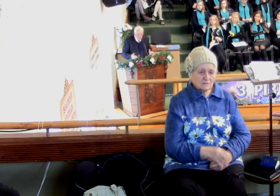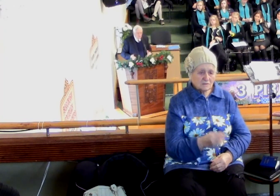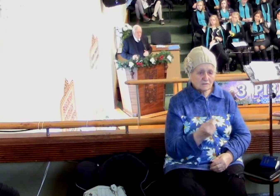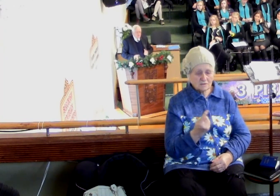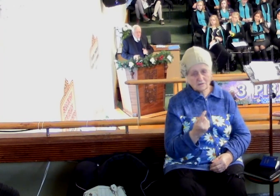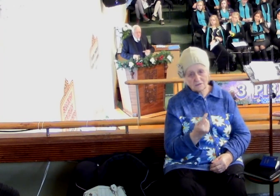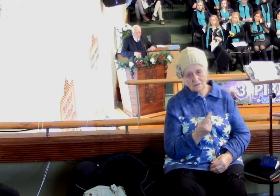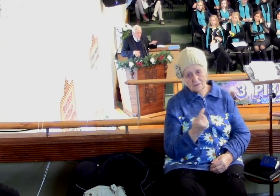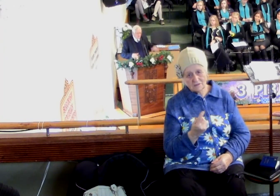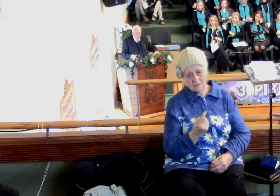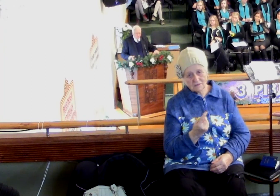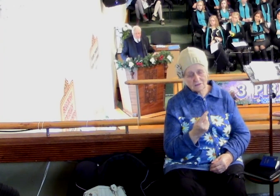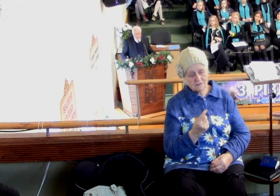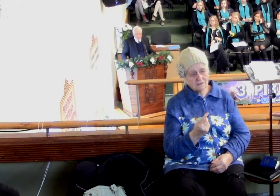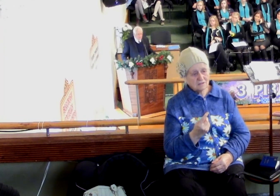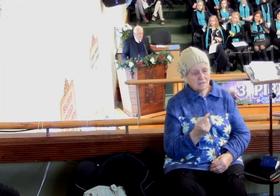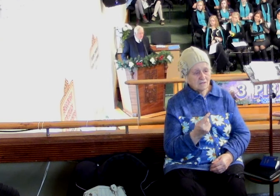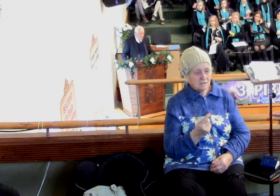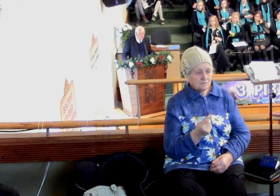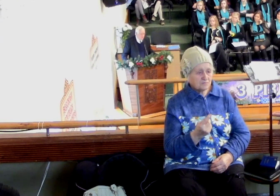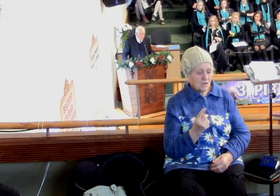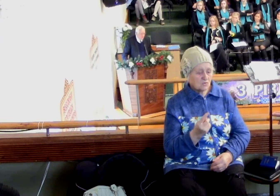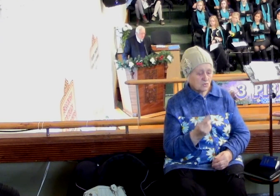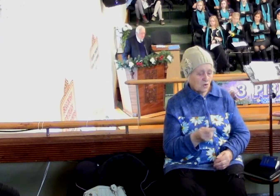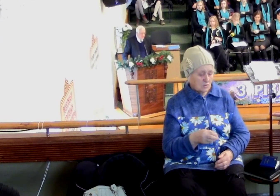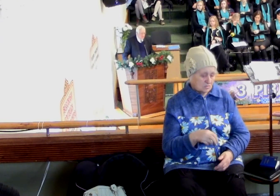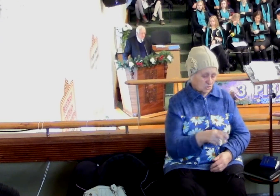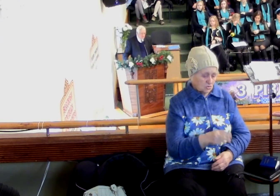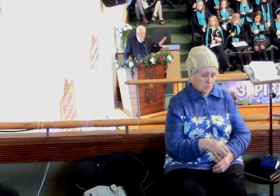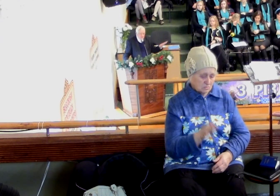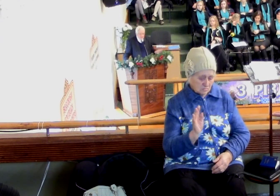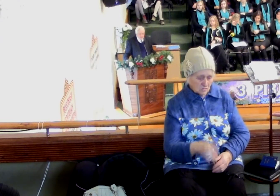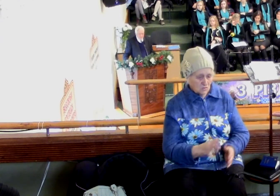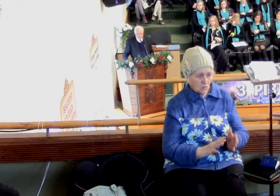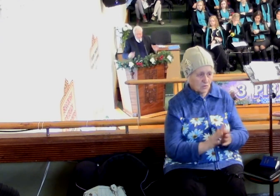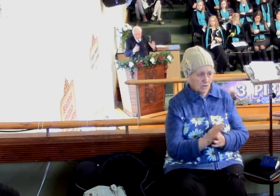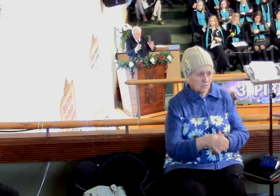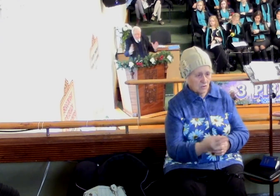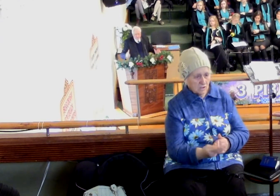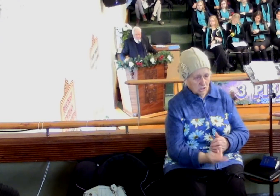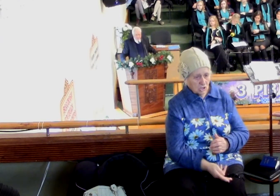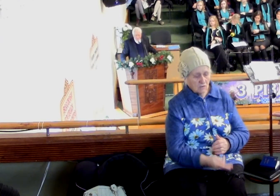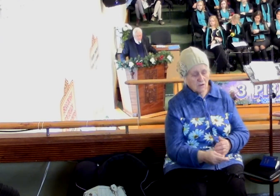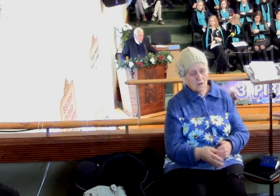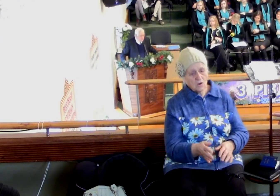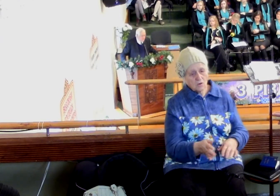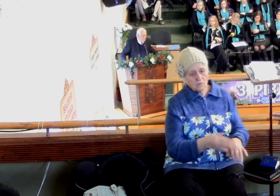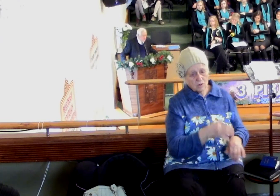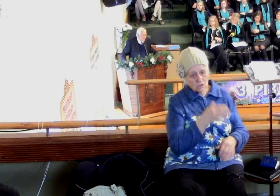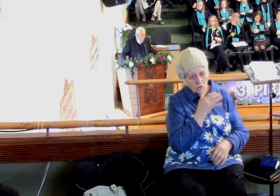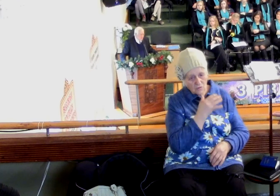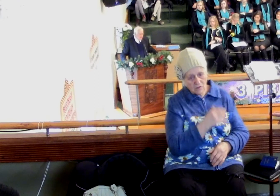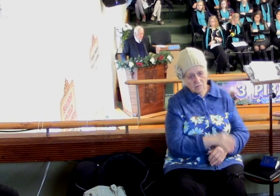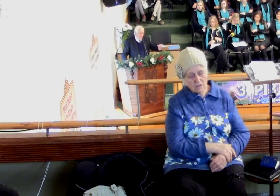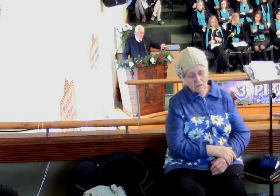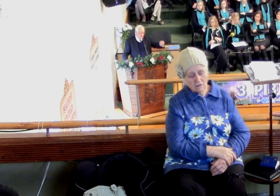такую штучку. Она упала на траву, лежала, не замечали. Прошло какое-то время, не очень